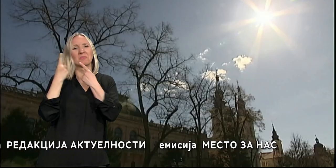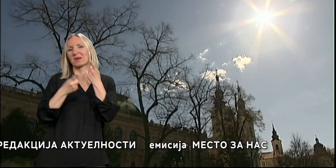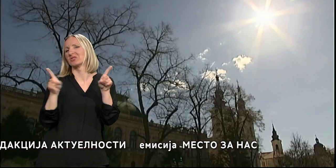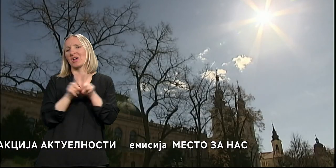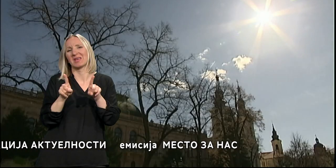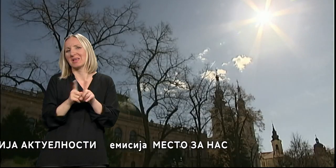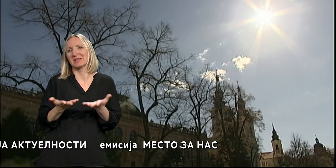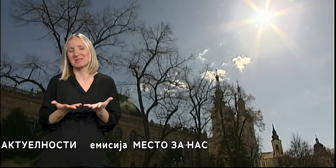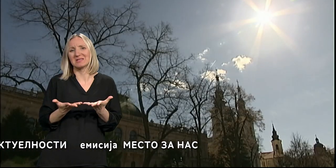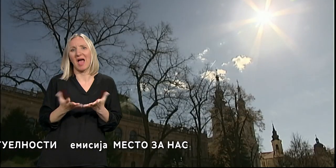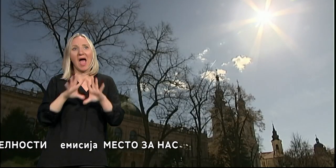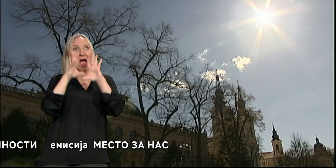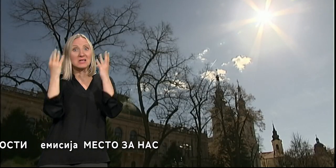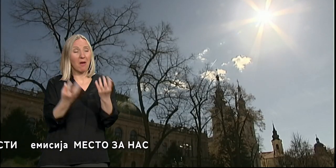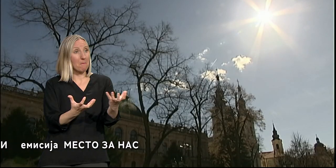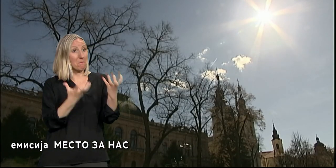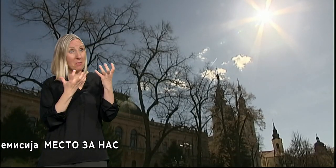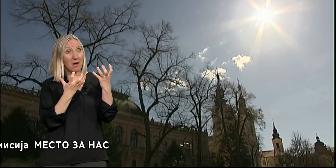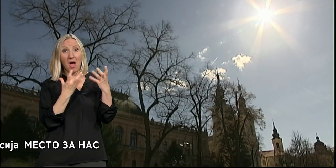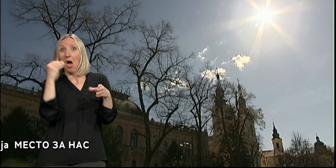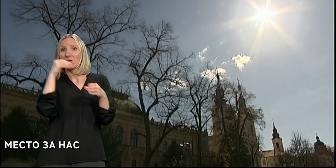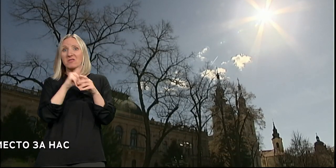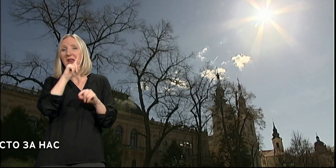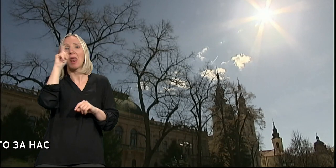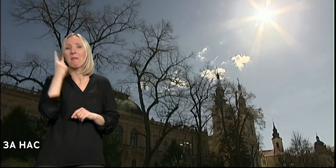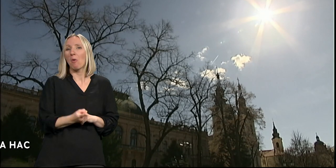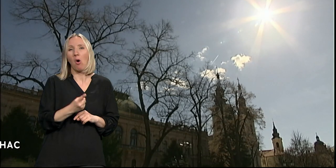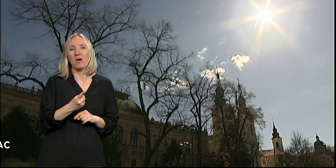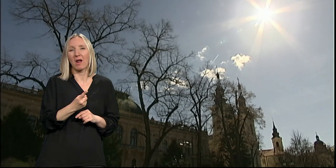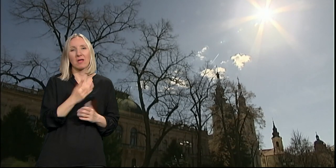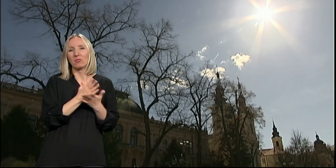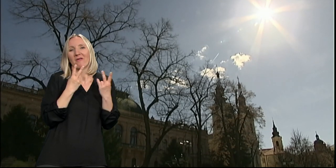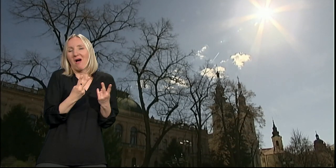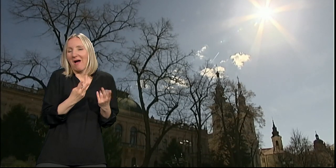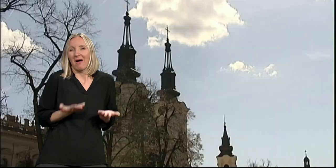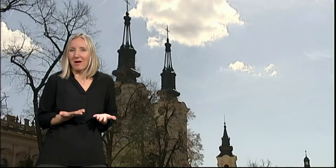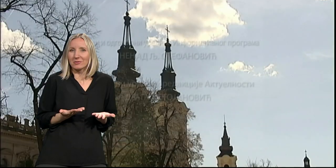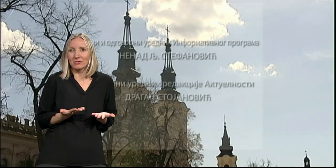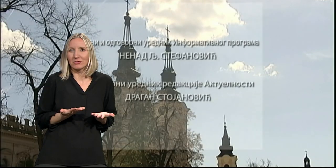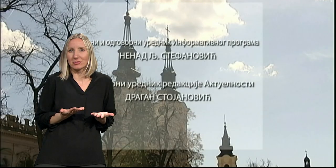sve što sija i ne mora da zapisa.